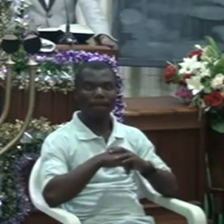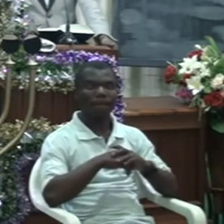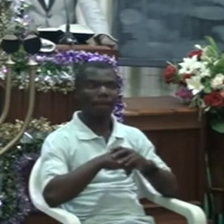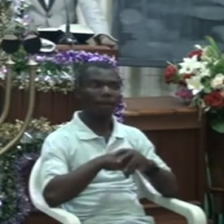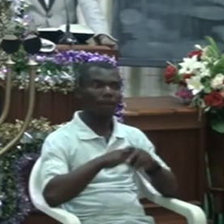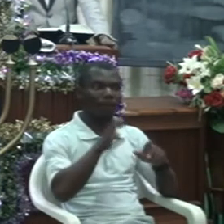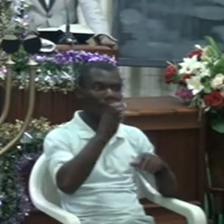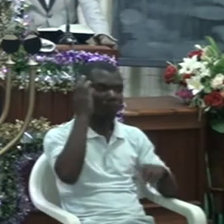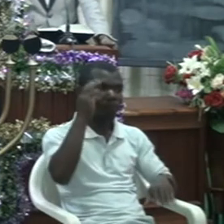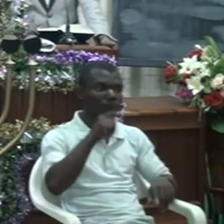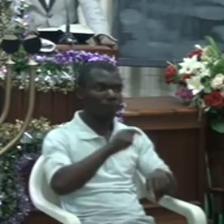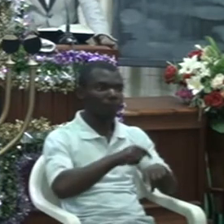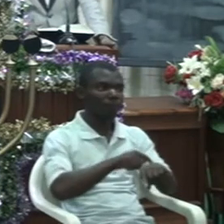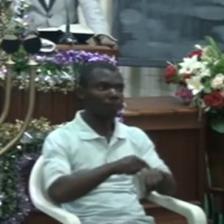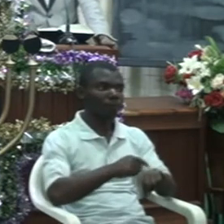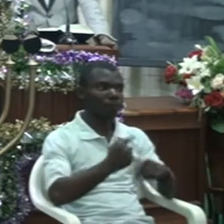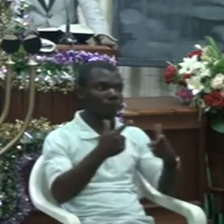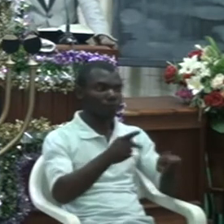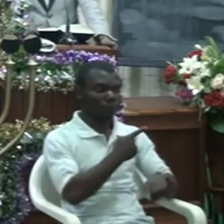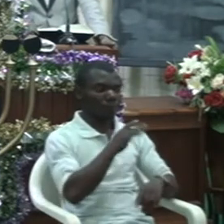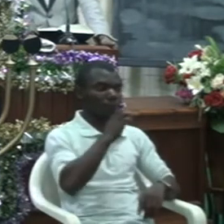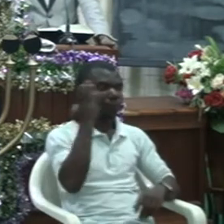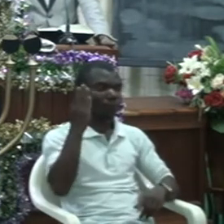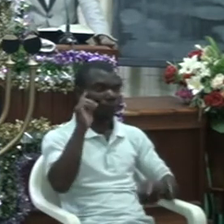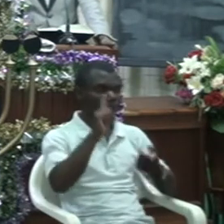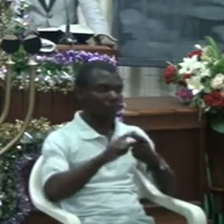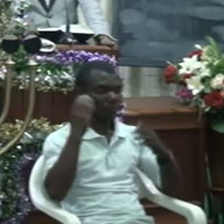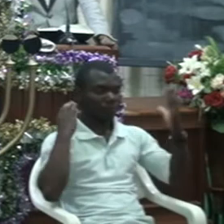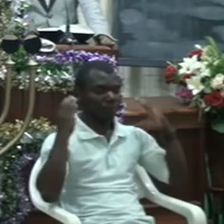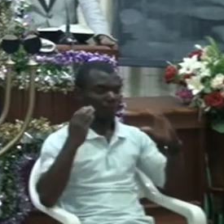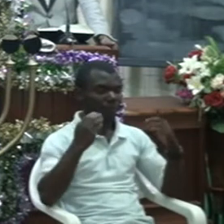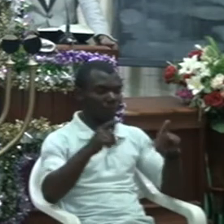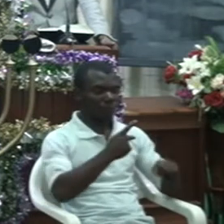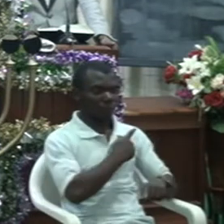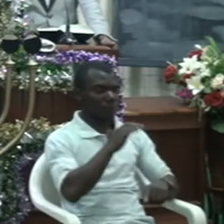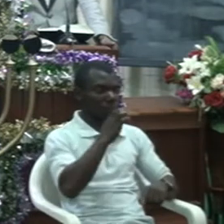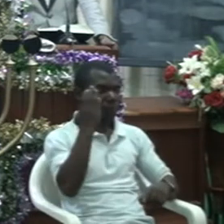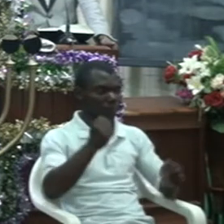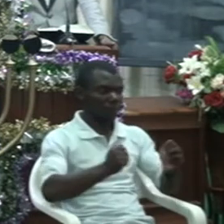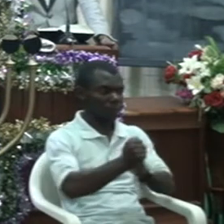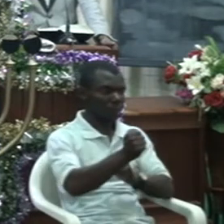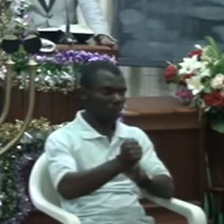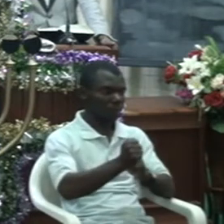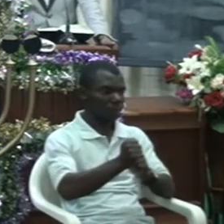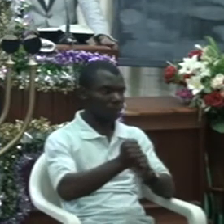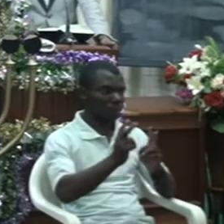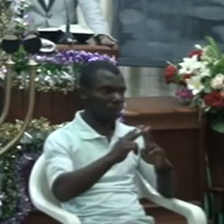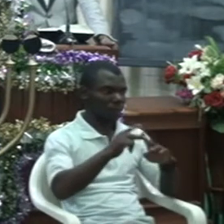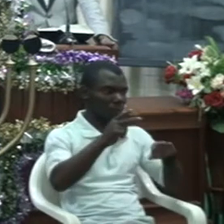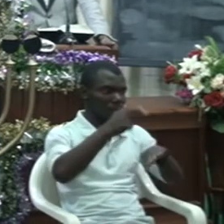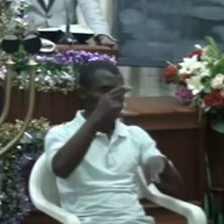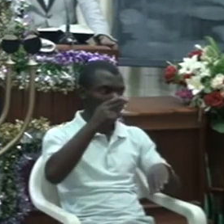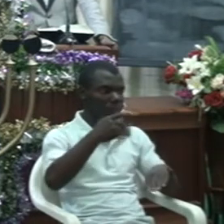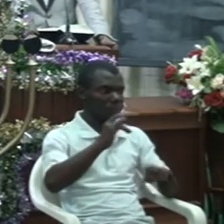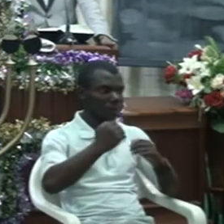Ikakuwa wakati Apollo alipokuwa katika Korinto, Paulo akikwisha kupita katika ya inchi ya juu za juu,